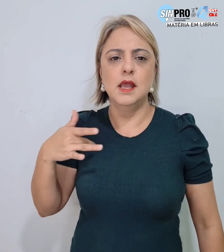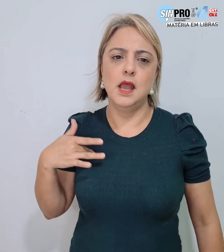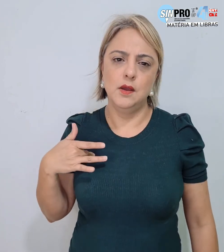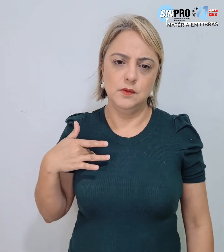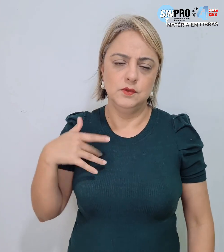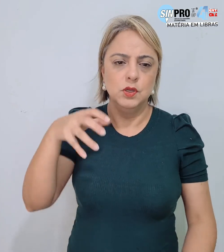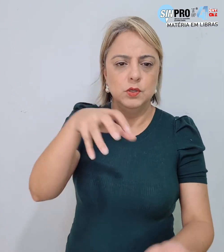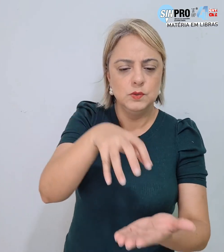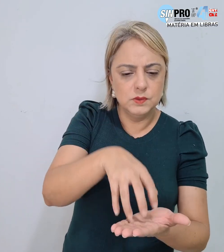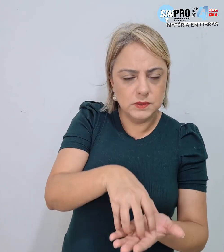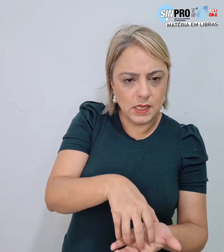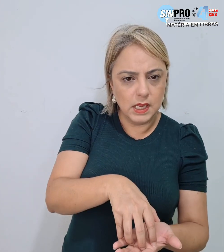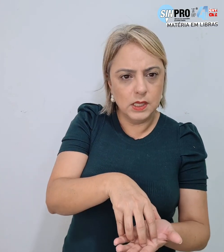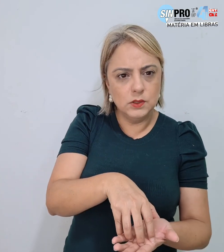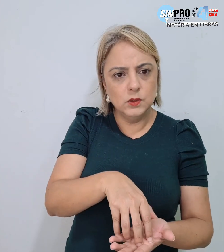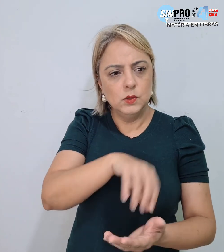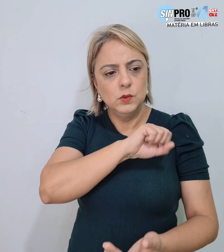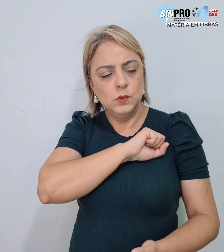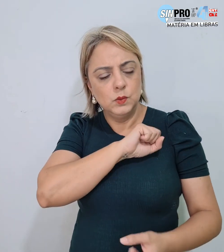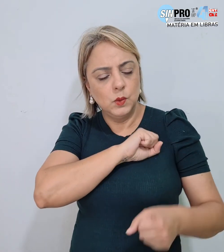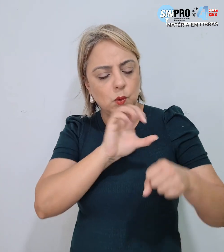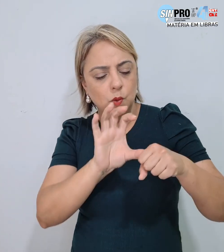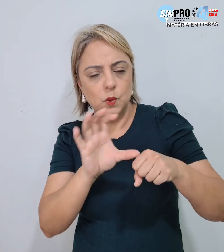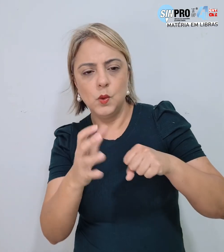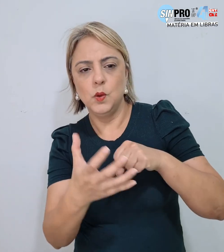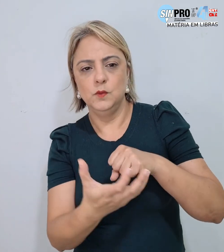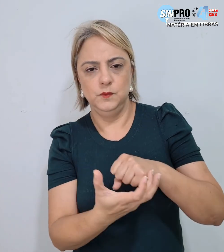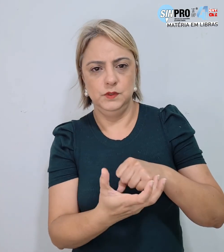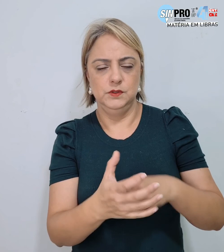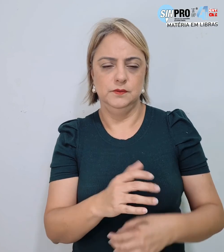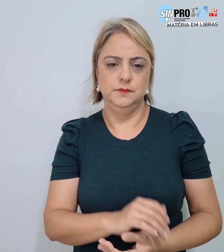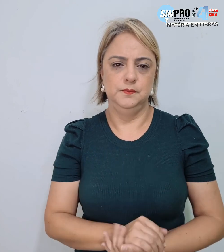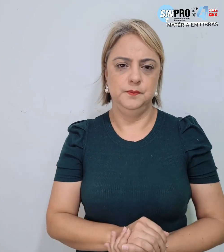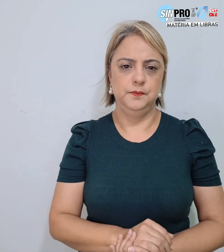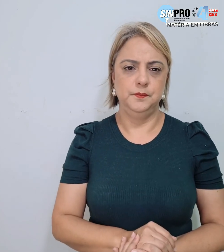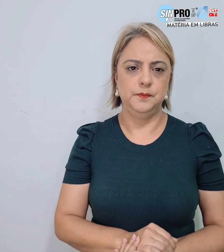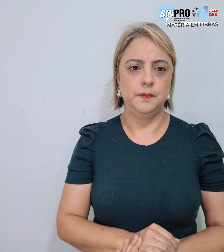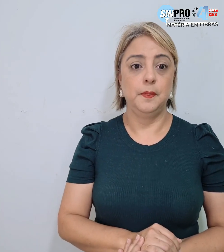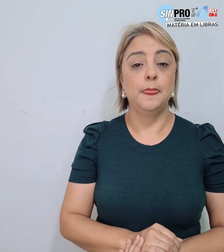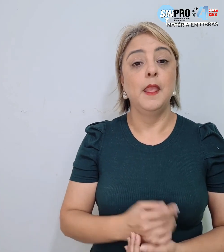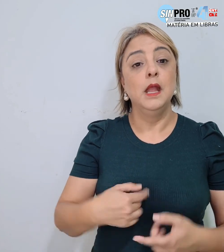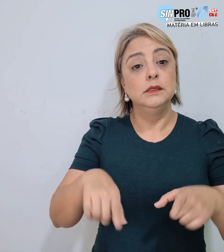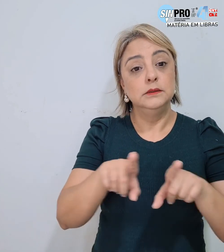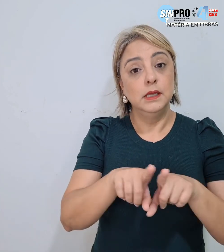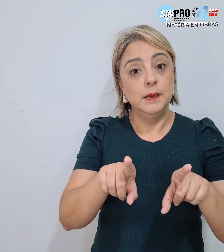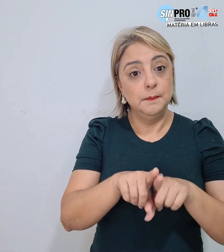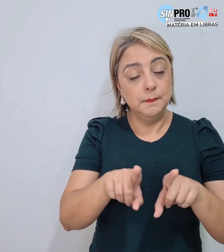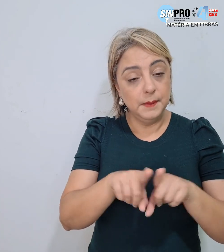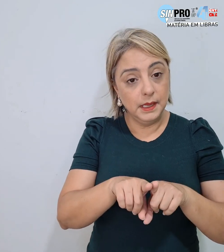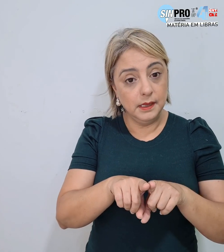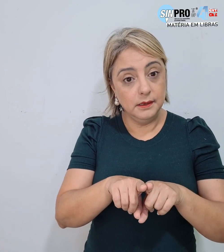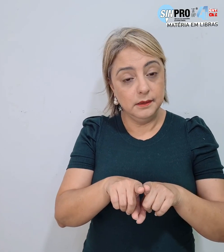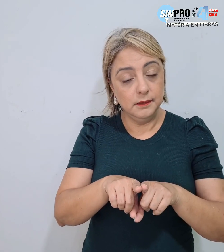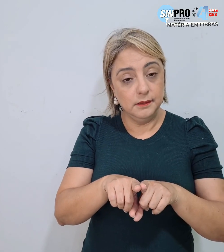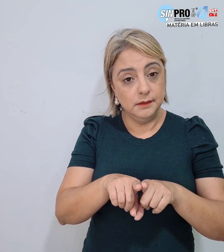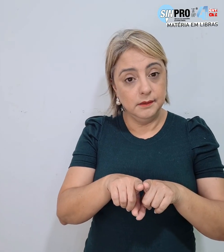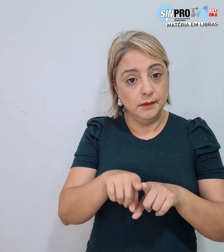e do centro de contingência do coronavírus ainda de acordo com a nota